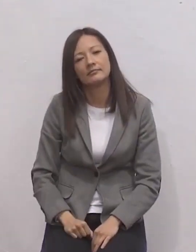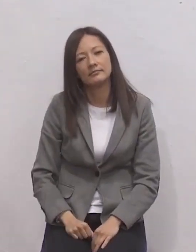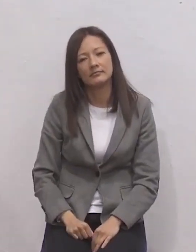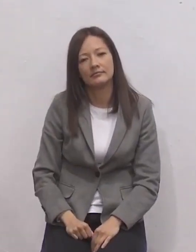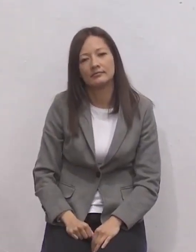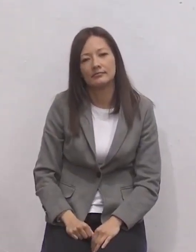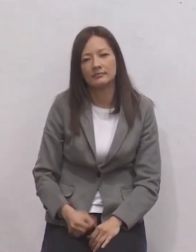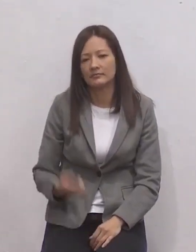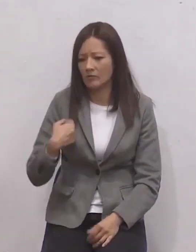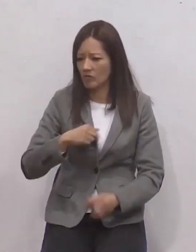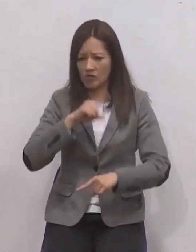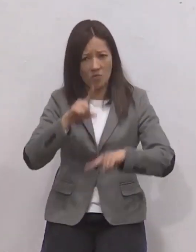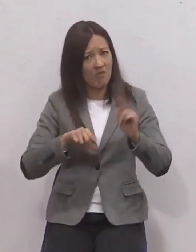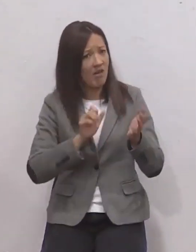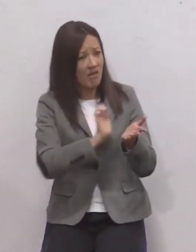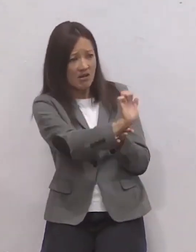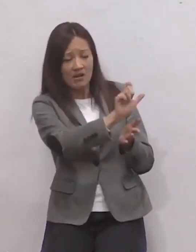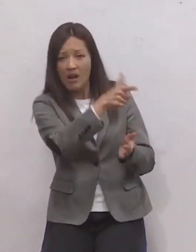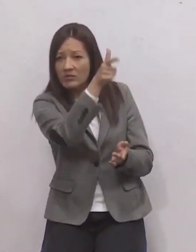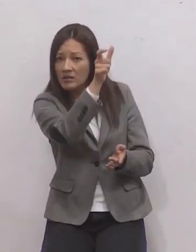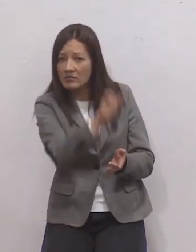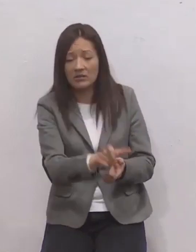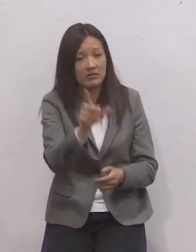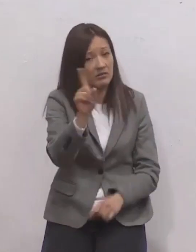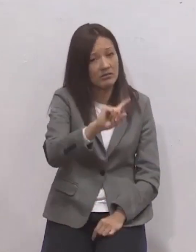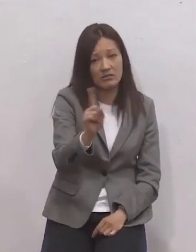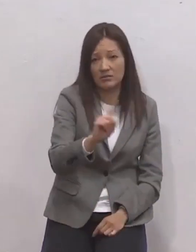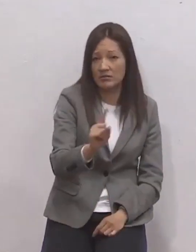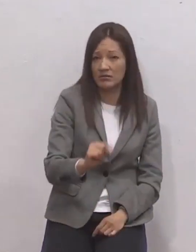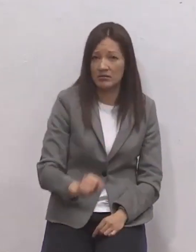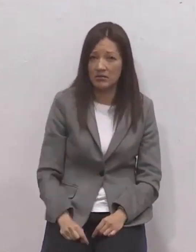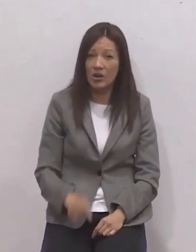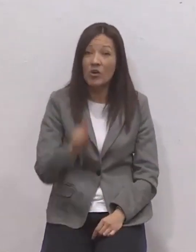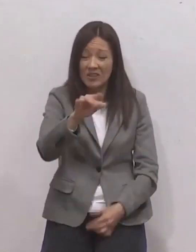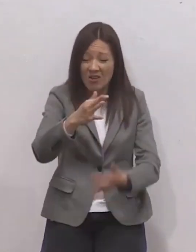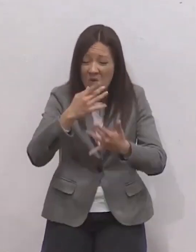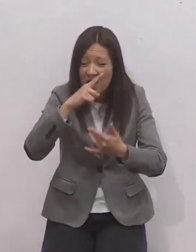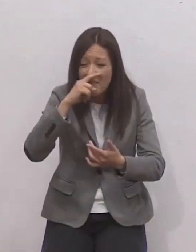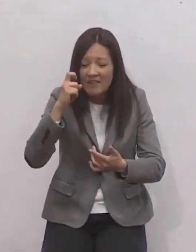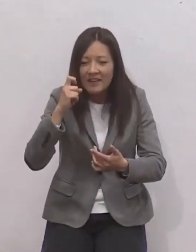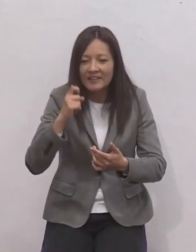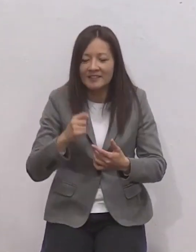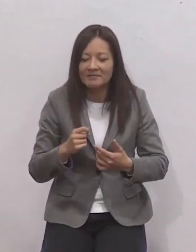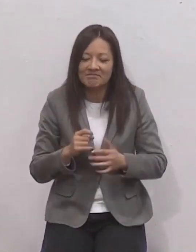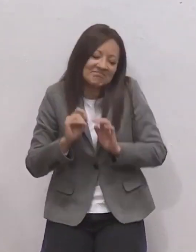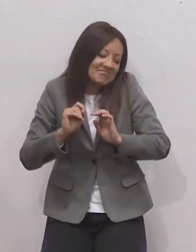Y nosotros no podemos rechazar, al contrario, cuando usted huela feo, huela como huele el Señor, diga,